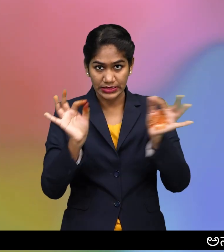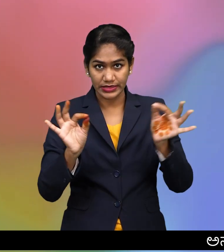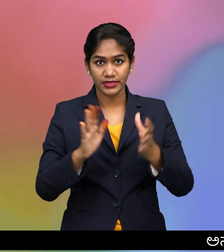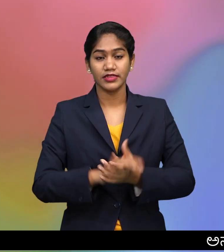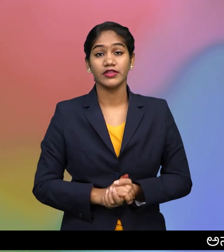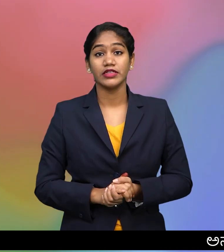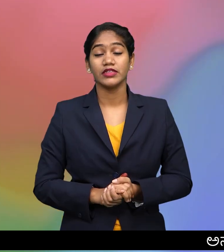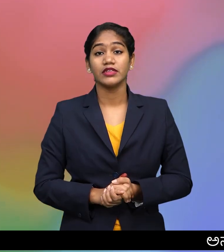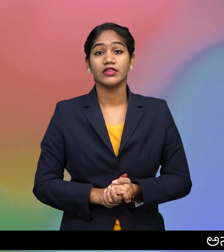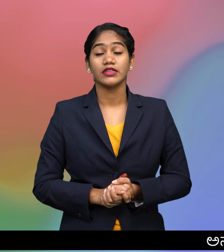ಅನುಗುಣವಾಗಿ